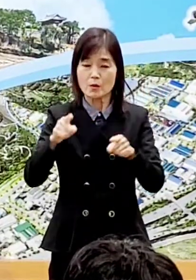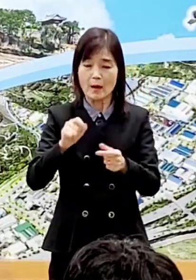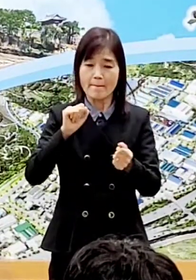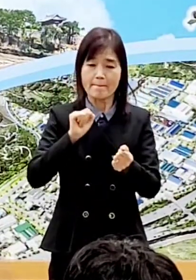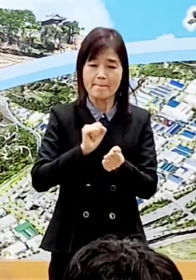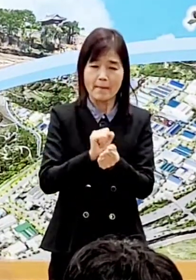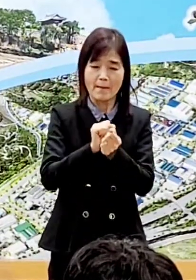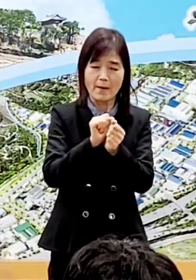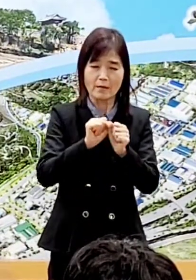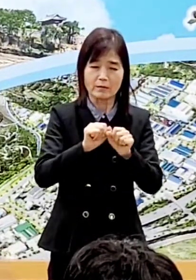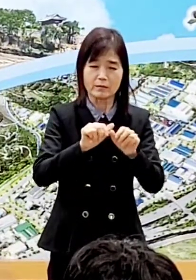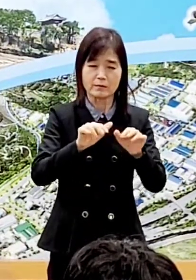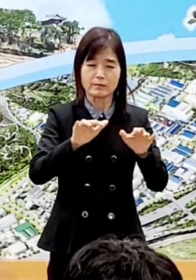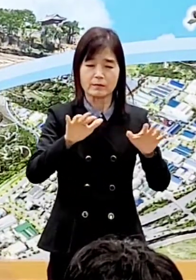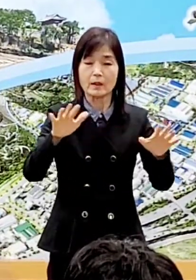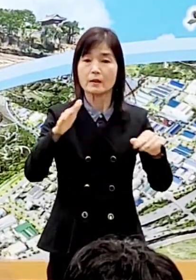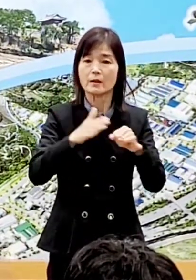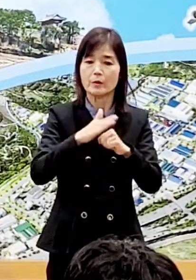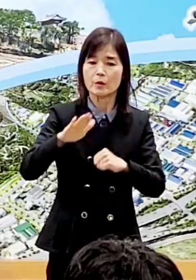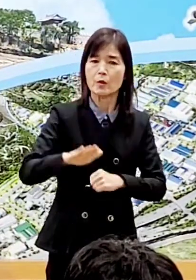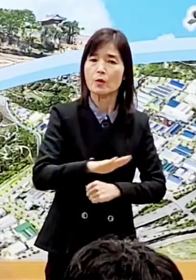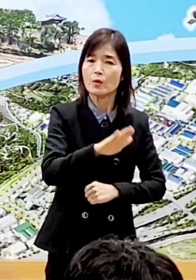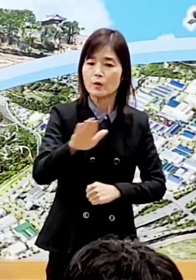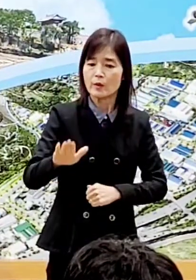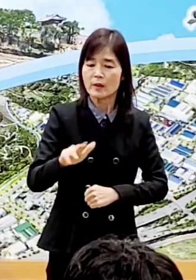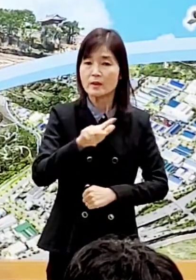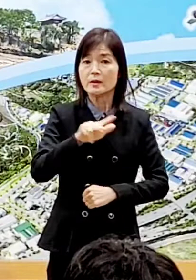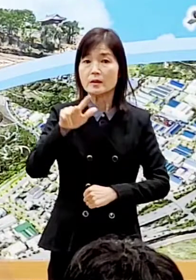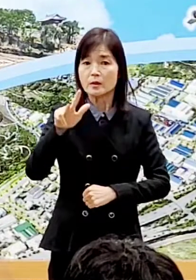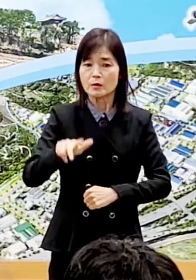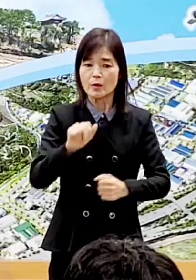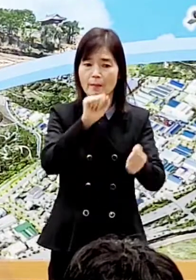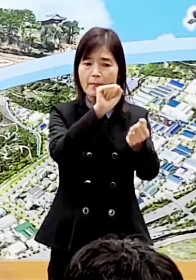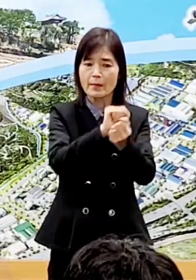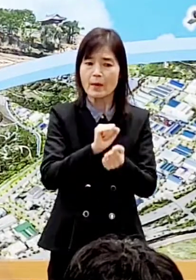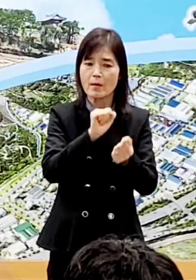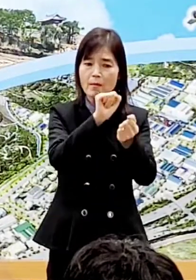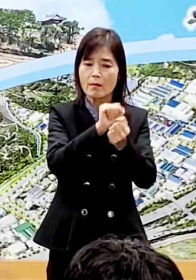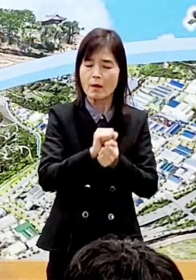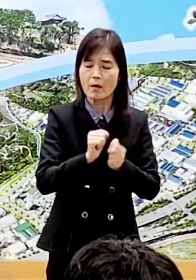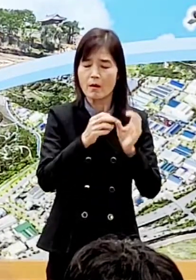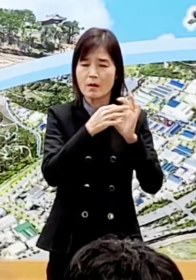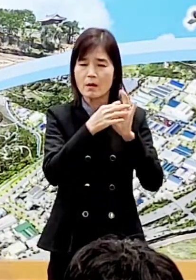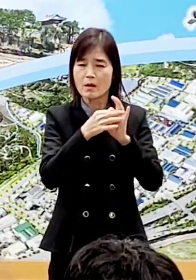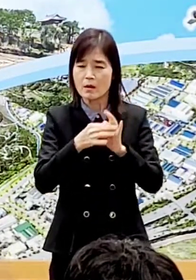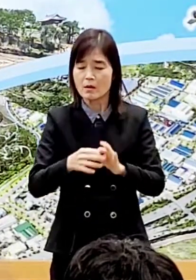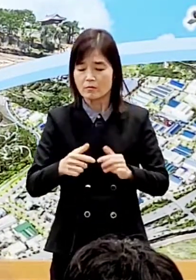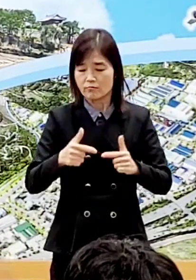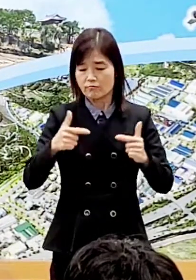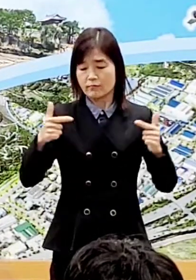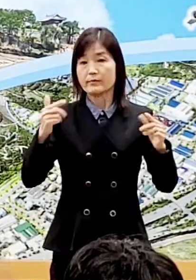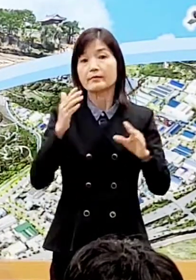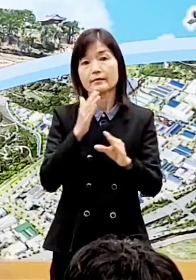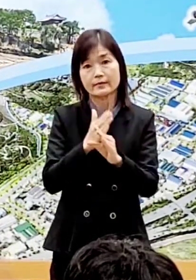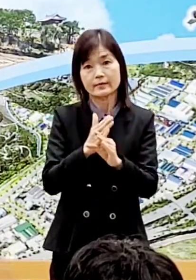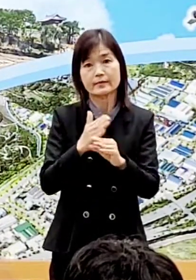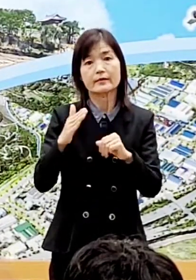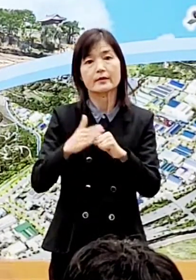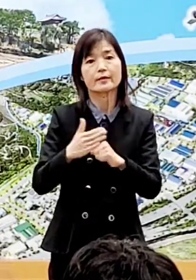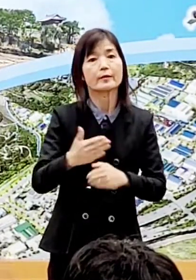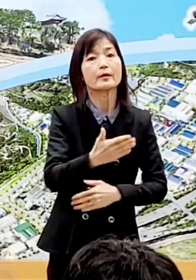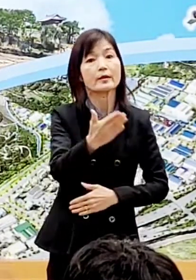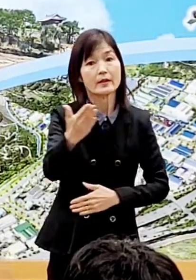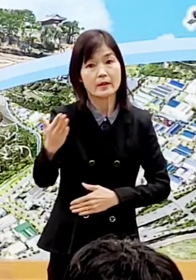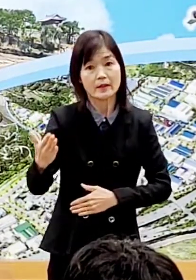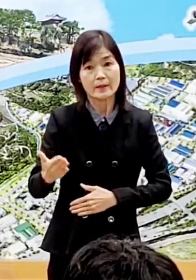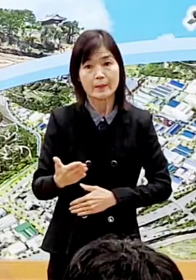감염 확산의 여파로 우리 지역 내에서도 감염 확산세가 연일 지속되고 있습니다. 이에